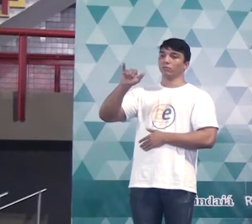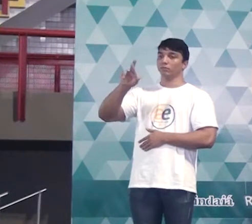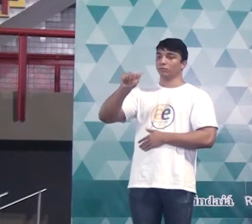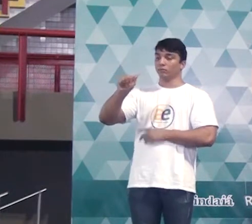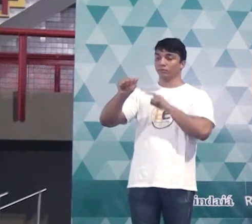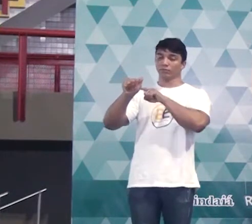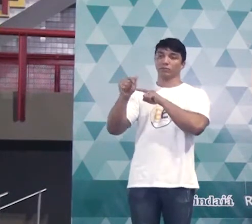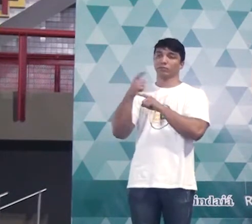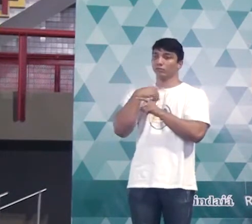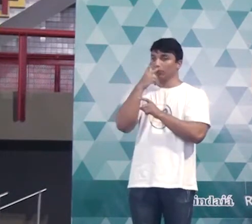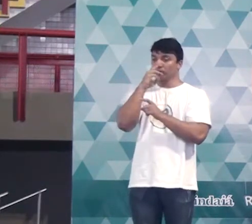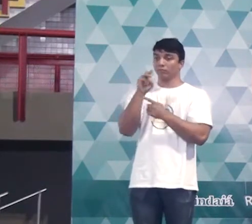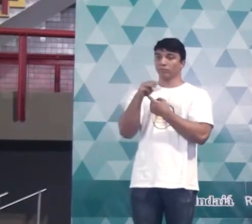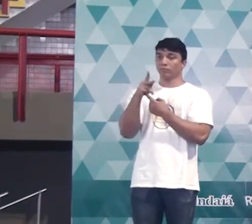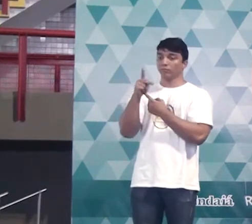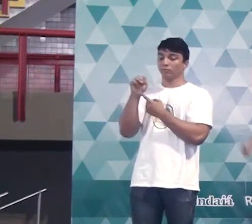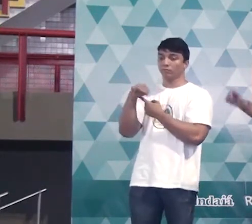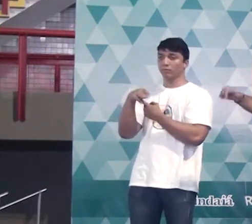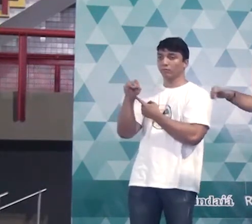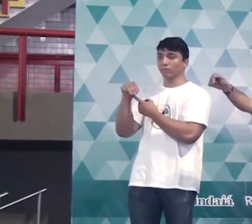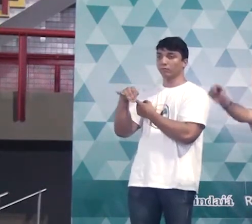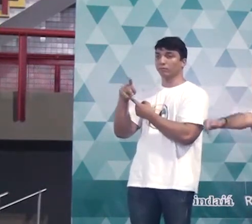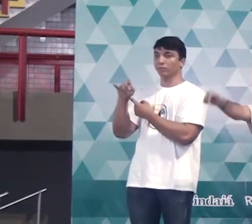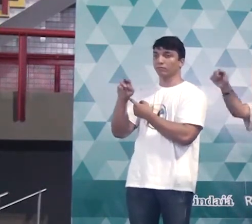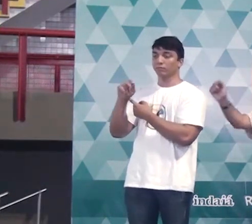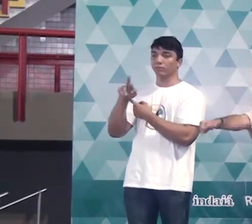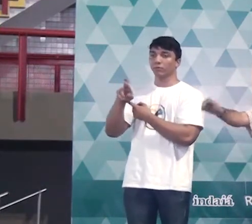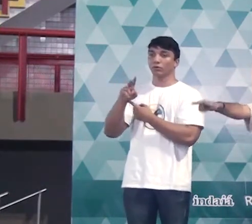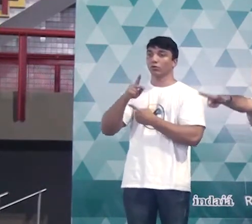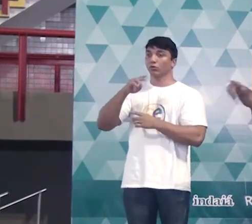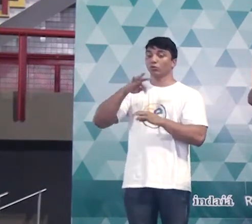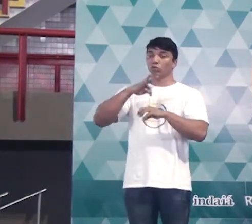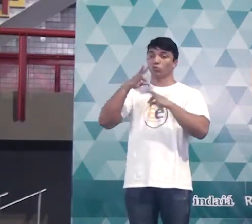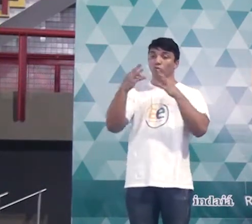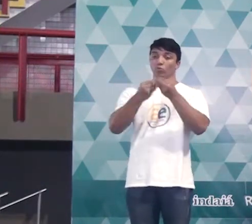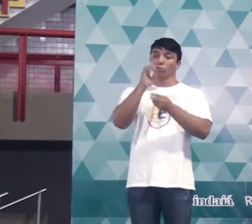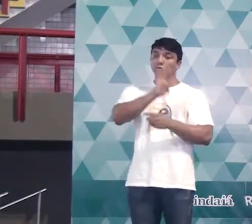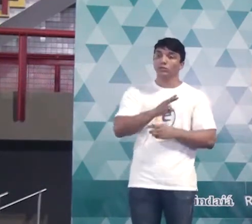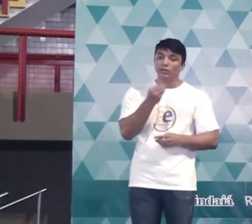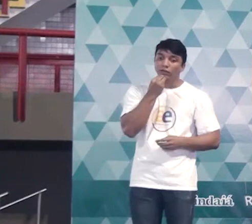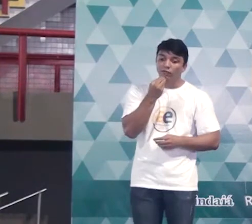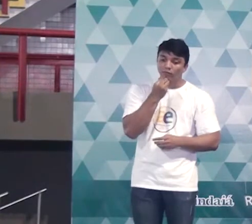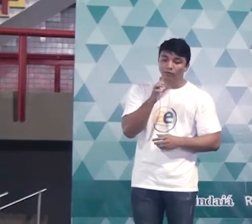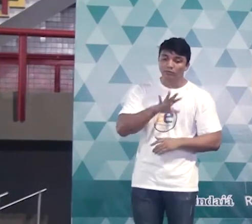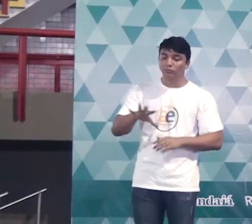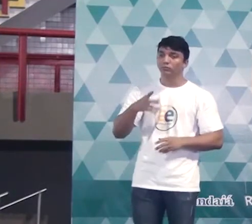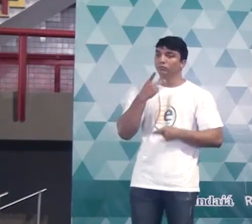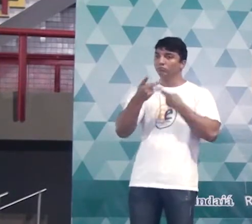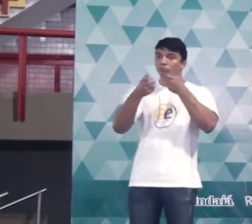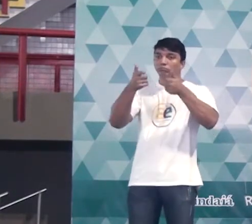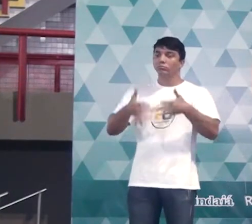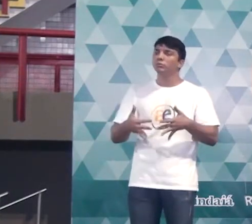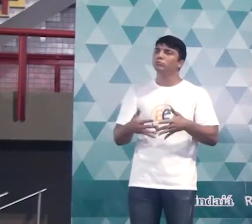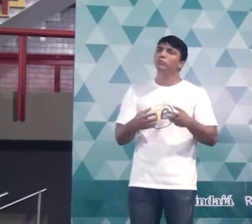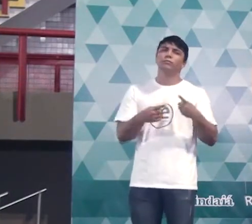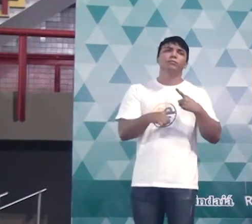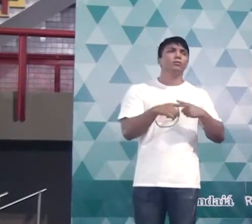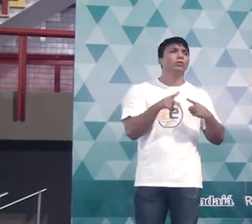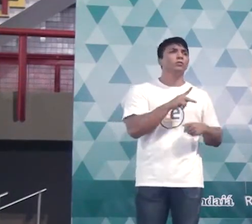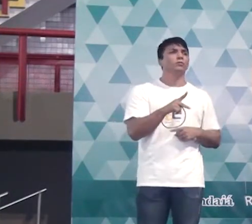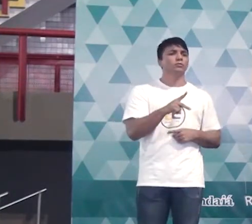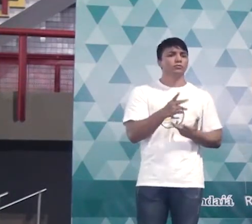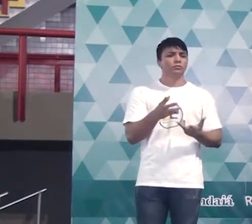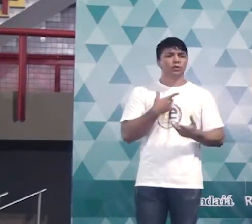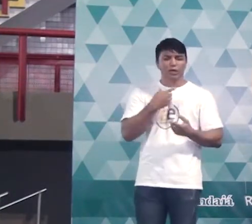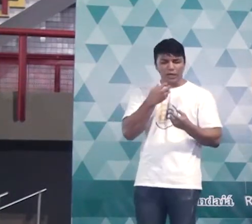Manuel Bandeira, o título "Pra mim brincar". E ele diz que todo brasileiro devia falar assim. Mas por que, professor? Manuel Bandeira